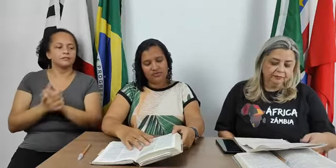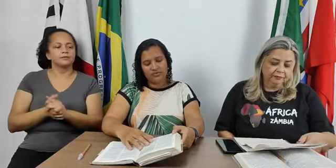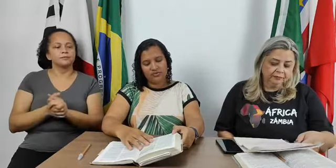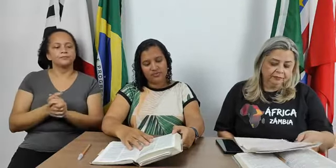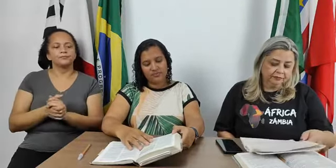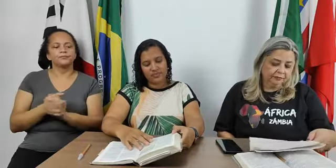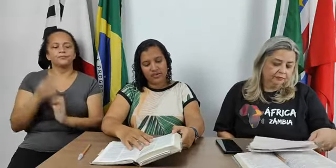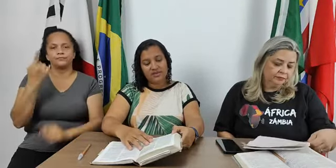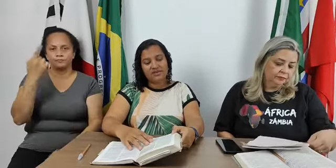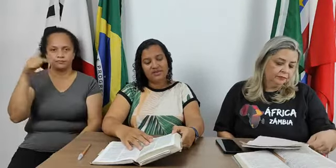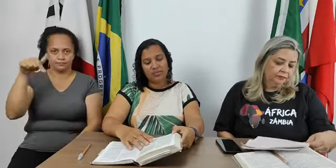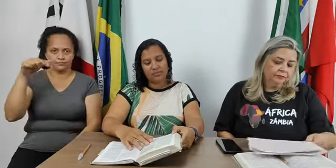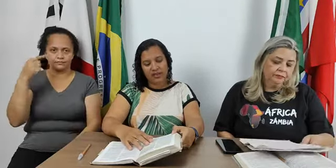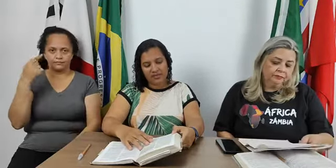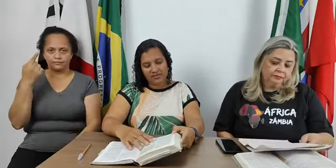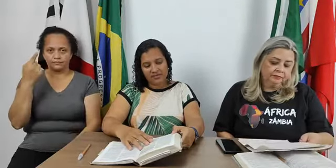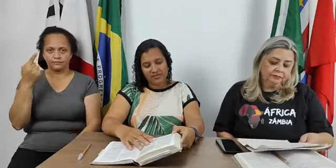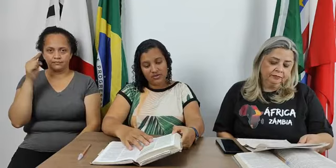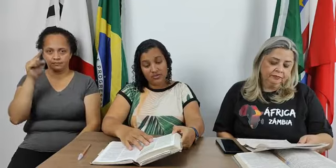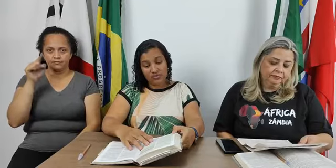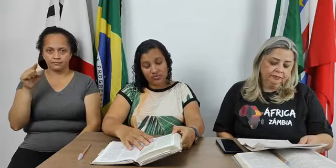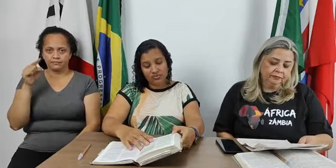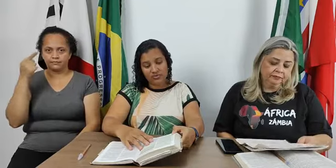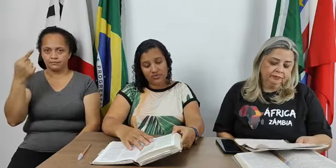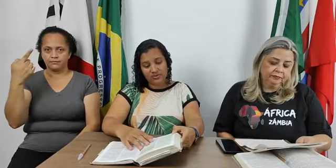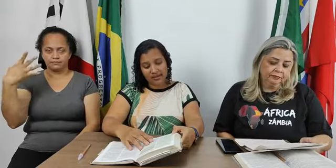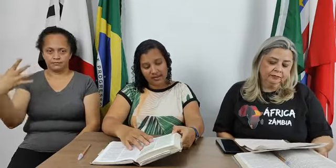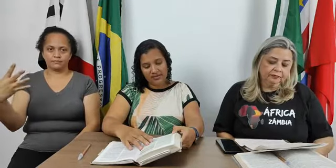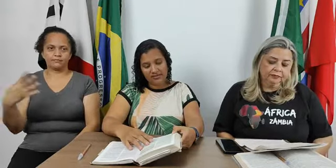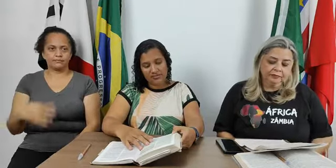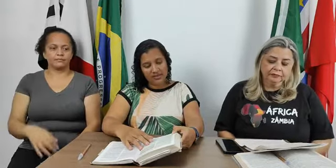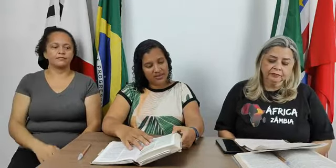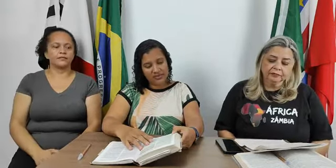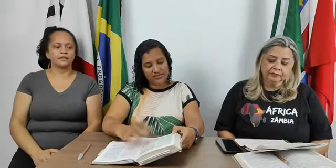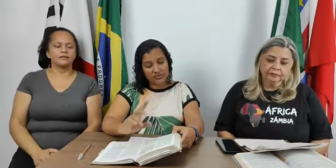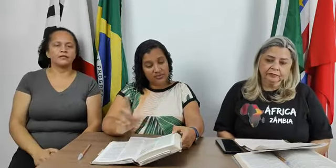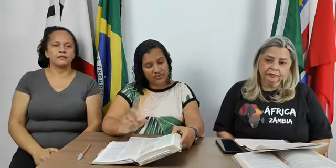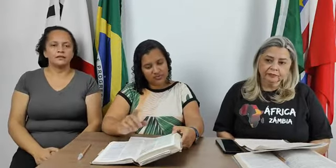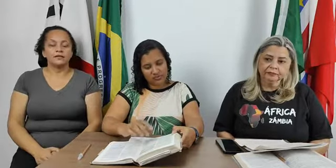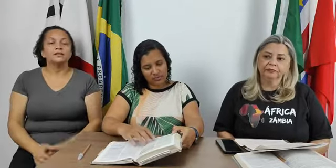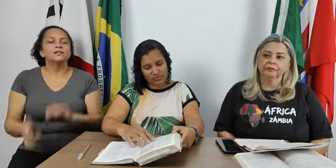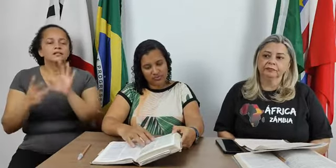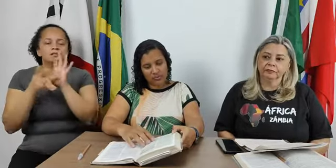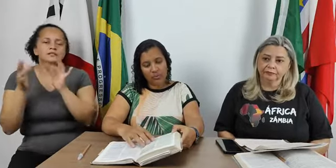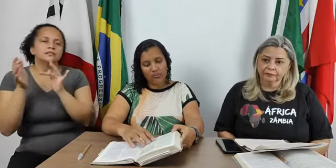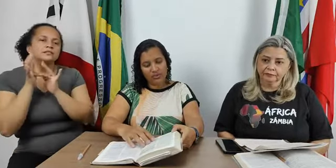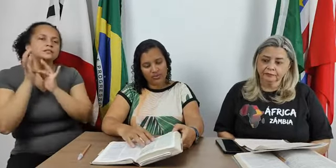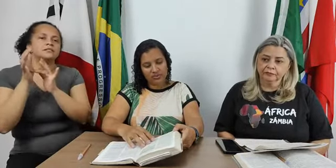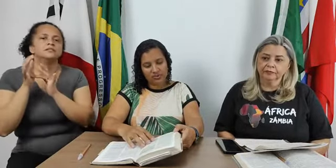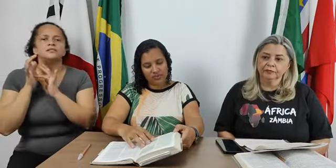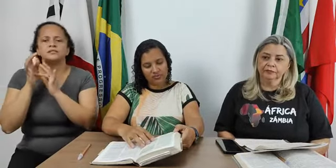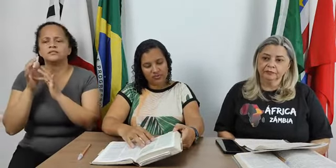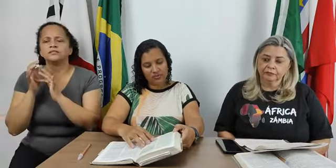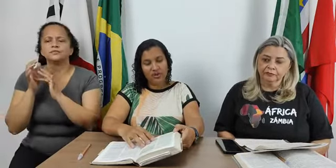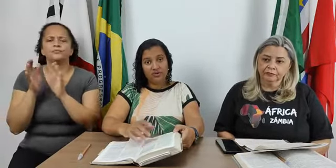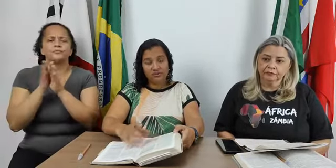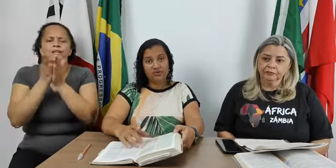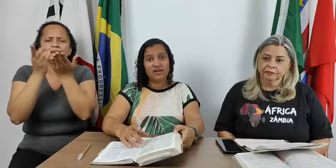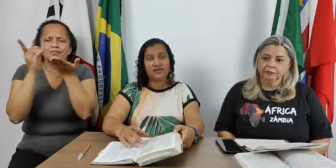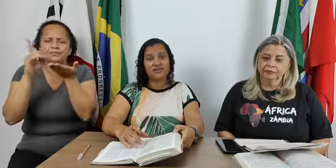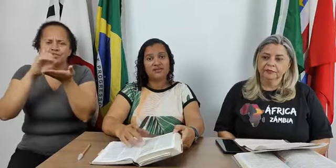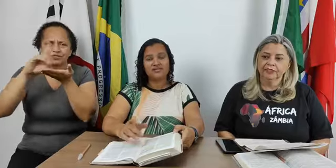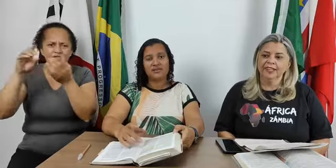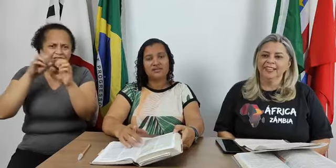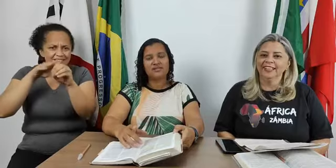versículo 14. Eu lhes dei tua palavra, e o mundo os odeia, porque eles não são do mundo, como eu também não sou.